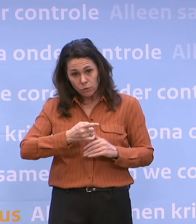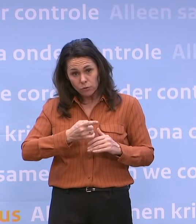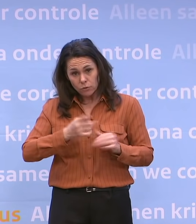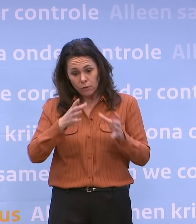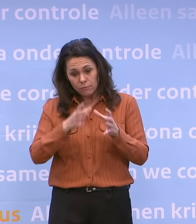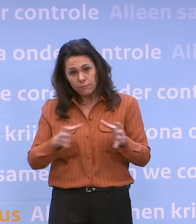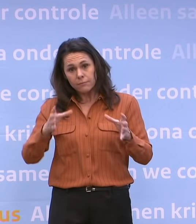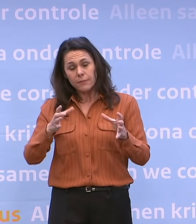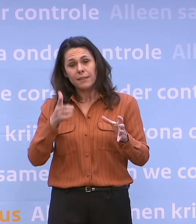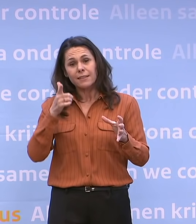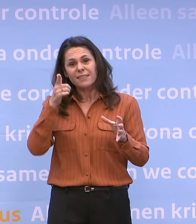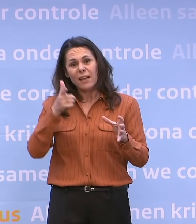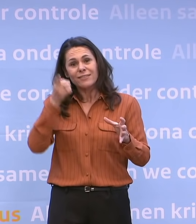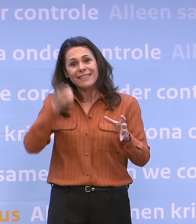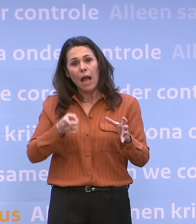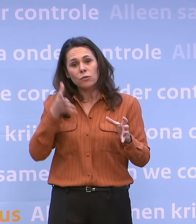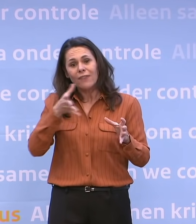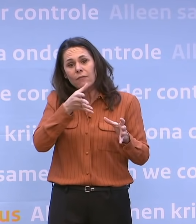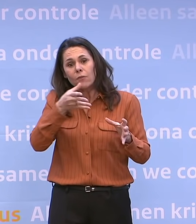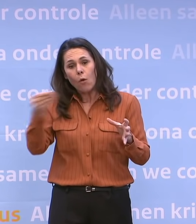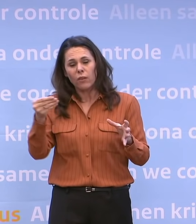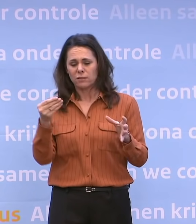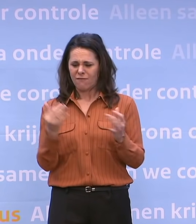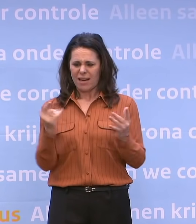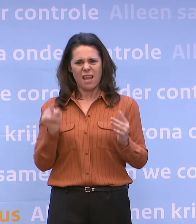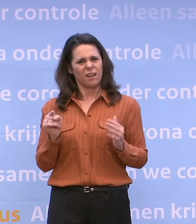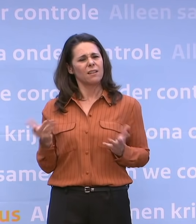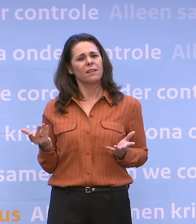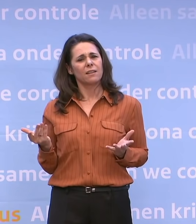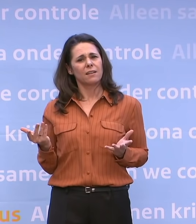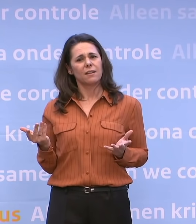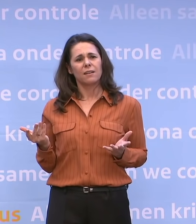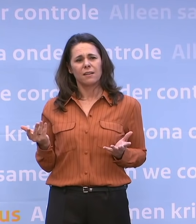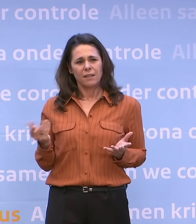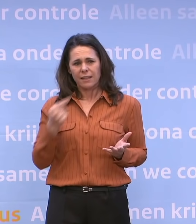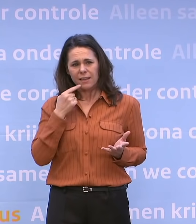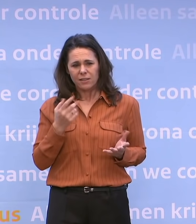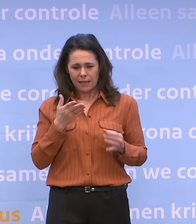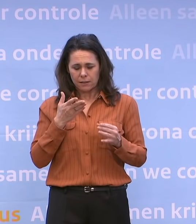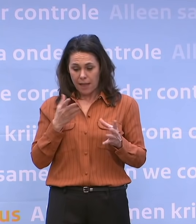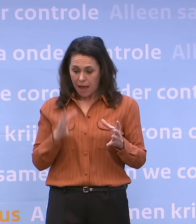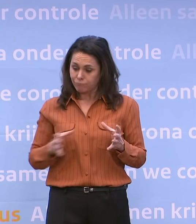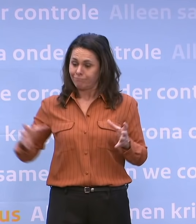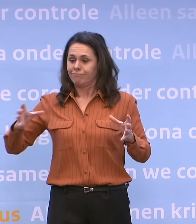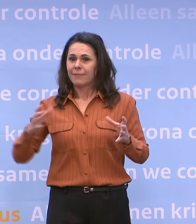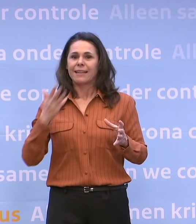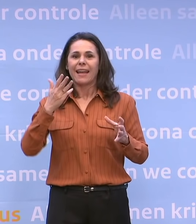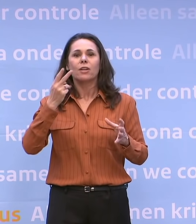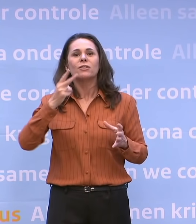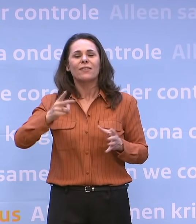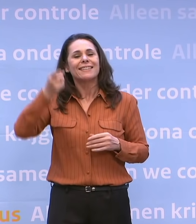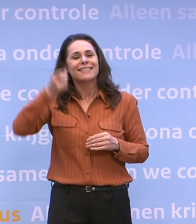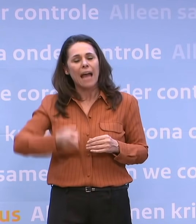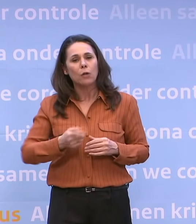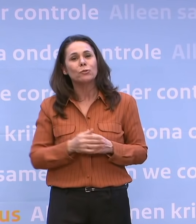er 17.500. Ja. Wanneer wordt dat punt bereikt? En u zei ook, we willen weer doorgroeien daarna naar de 29.000, zodat